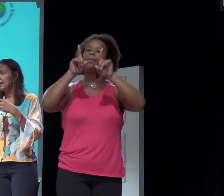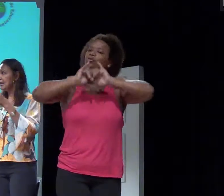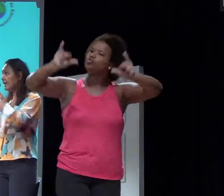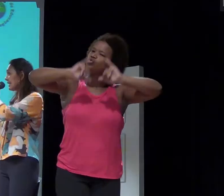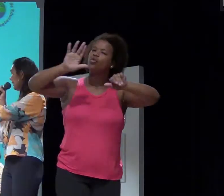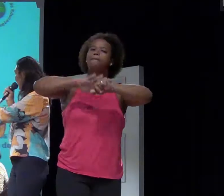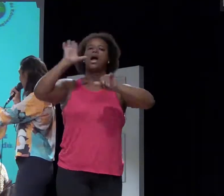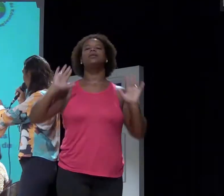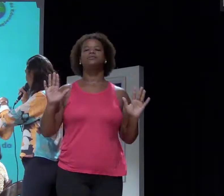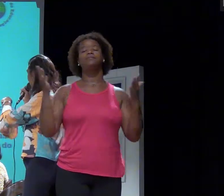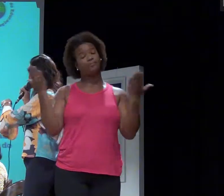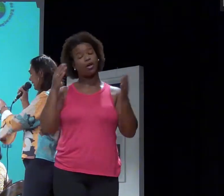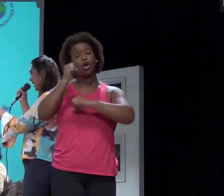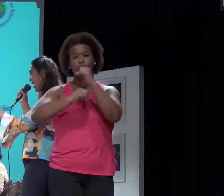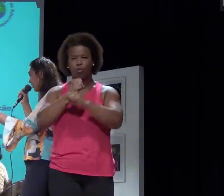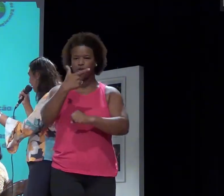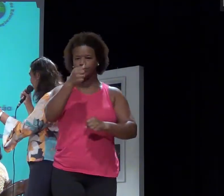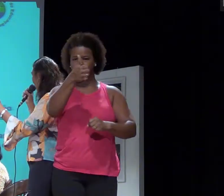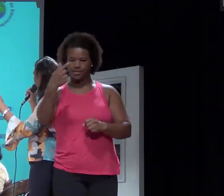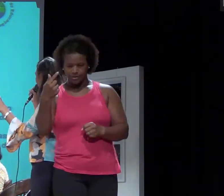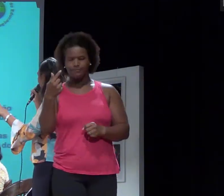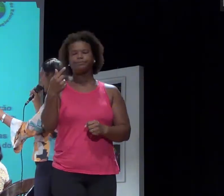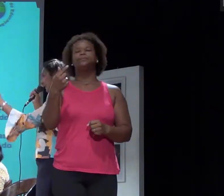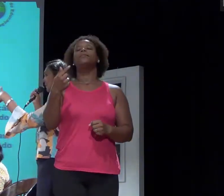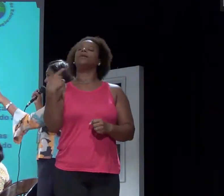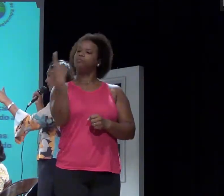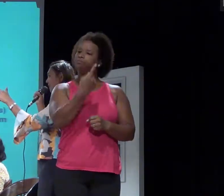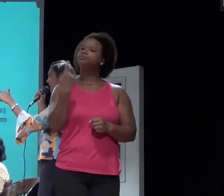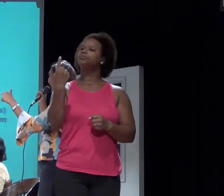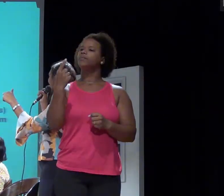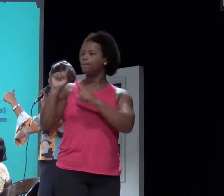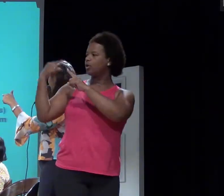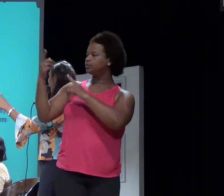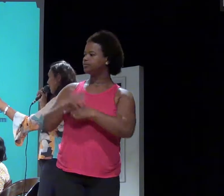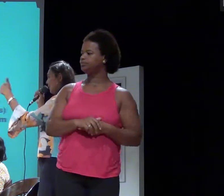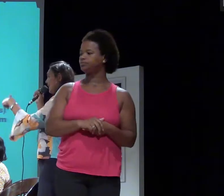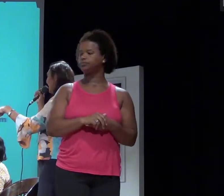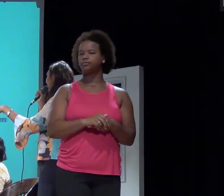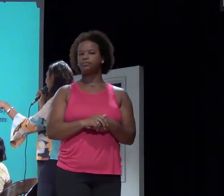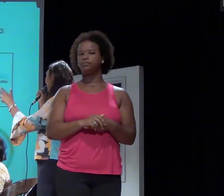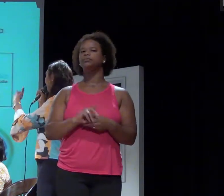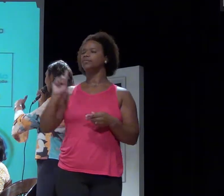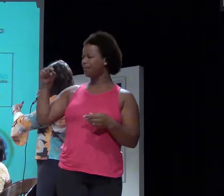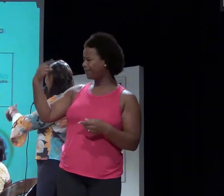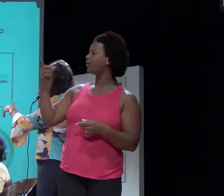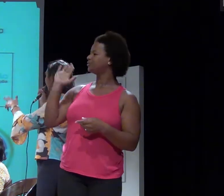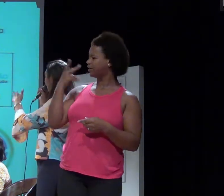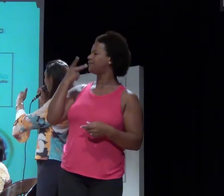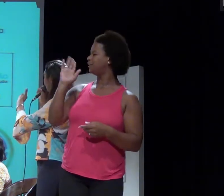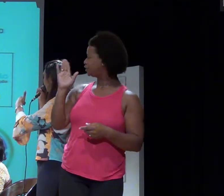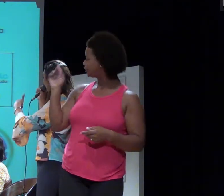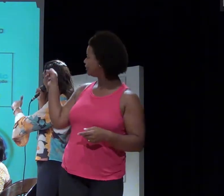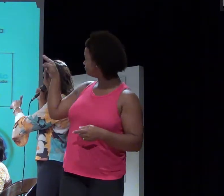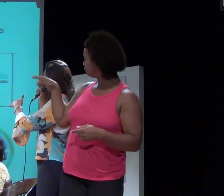mais. E esse ano, em 2017, nós fizemos... Pode passar. Pode passar, isso aqui eu já falei, isso